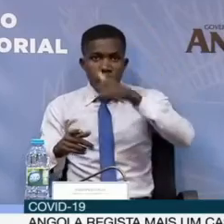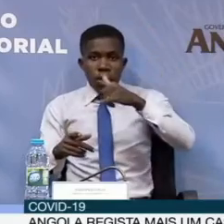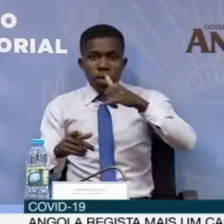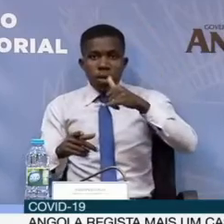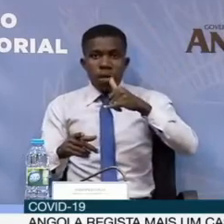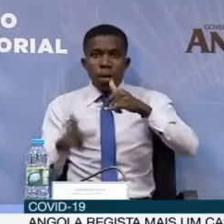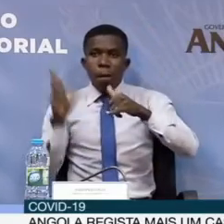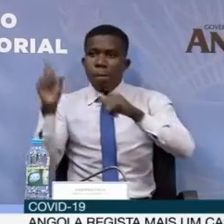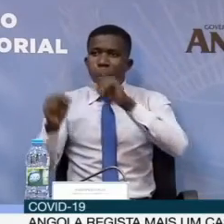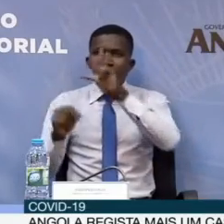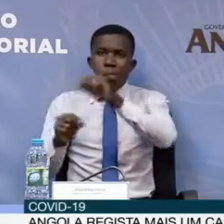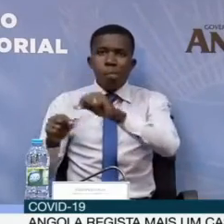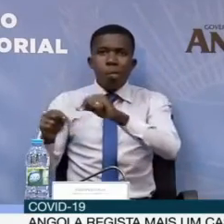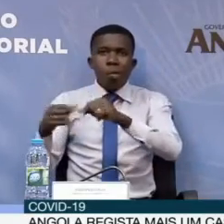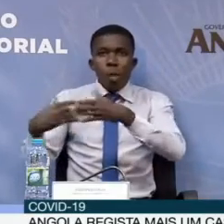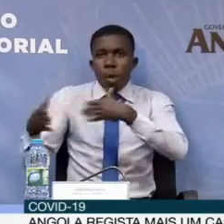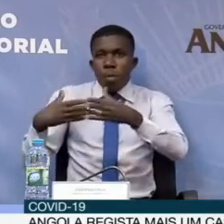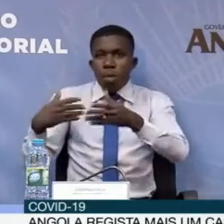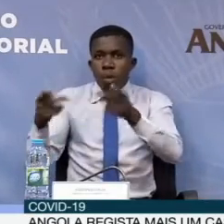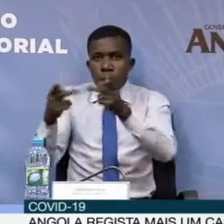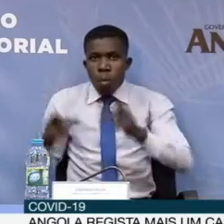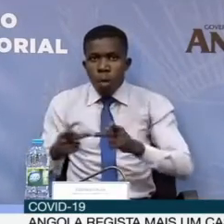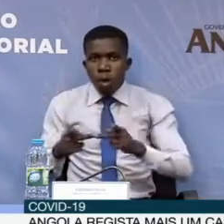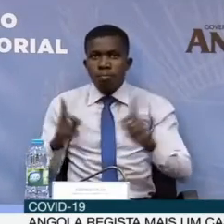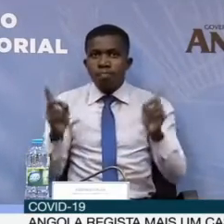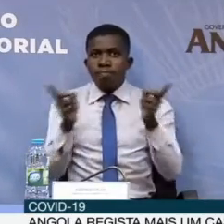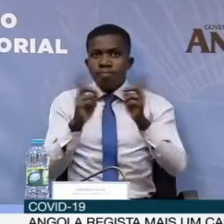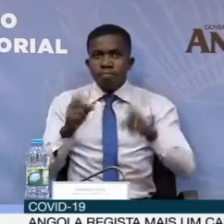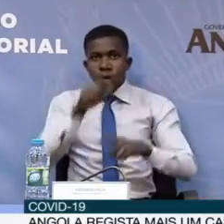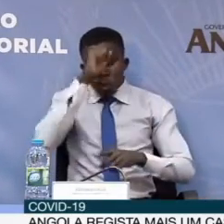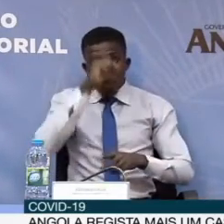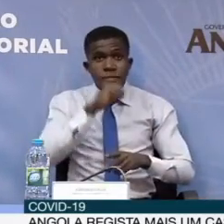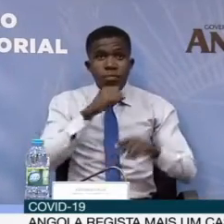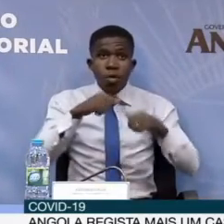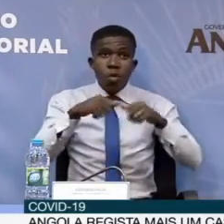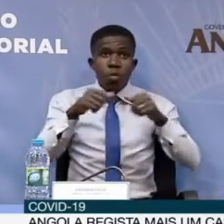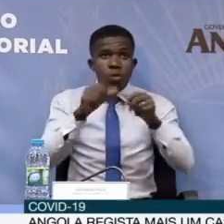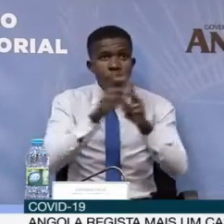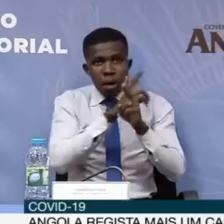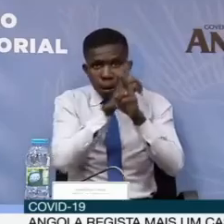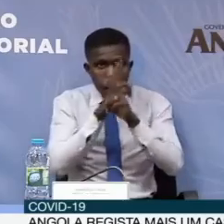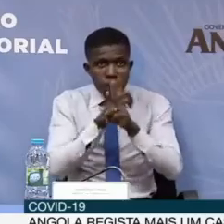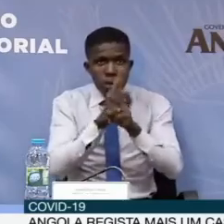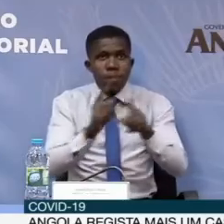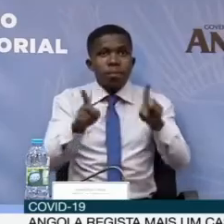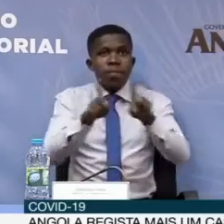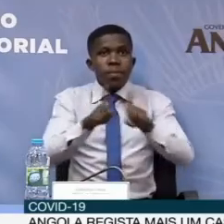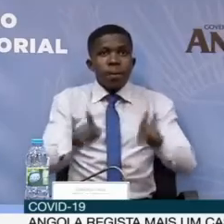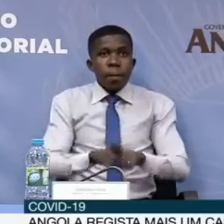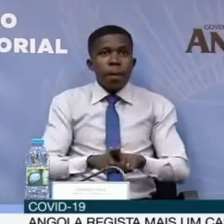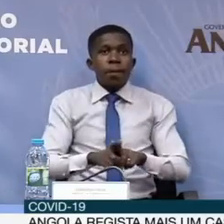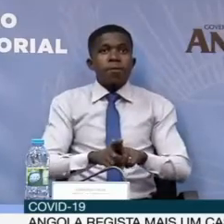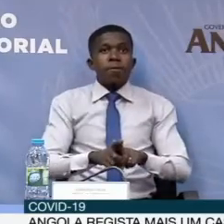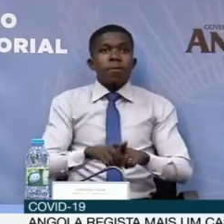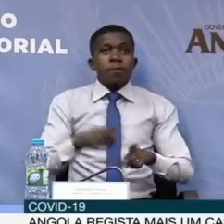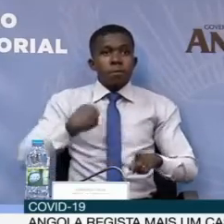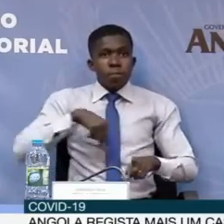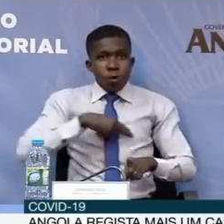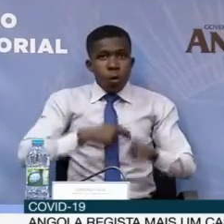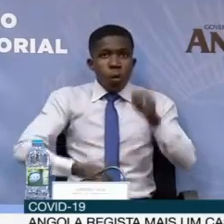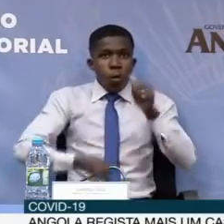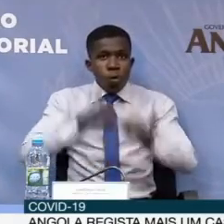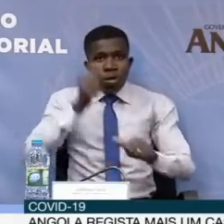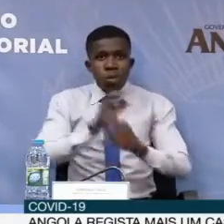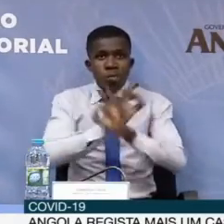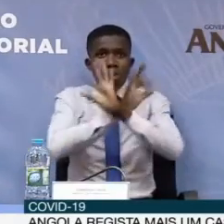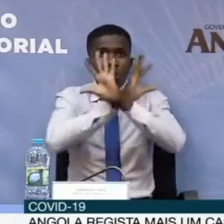circulação comunitária do vírus, como foi neste caso, e por outro lado, também conseguimos aqui